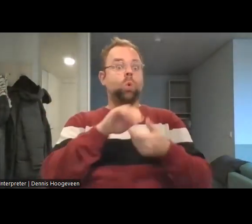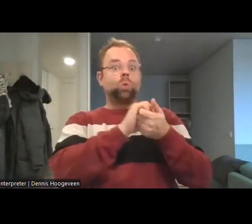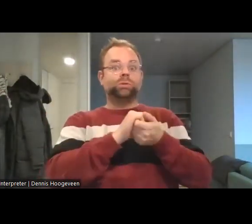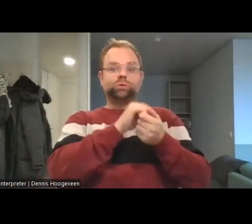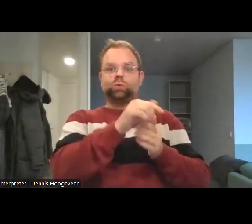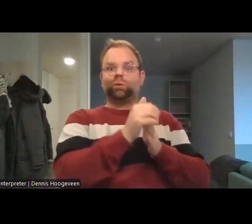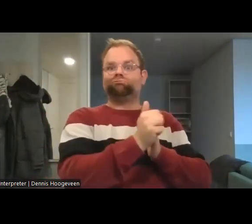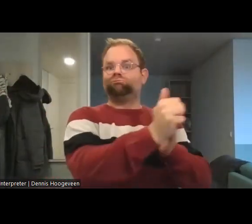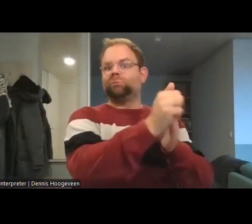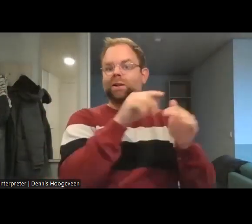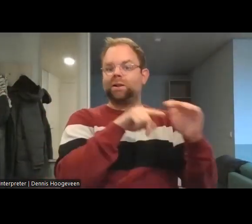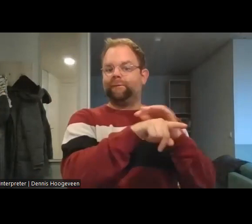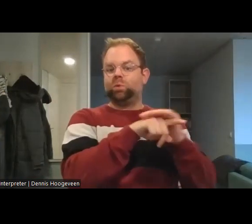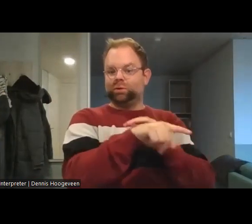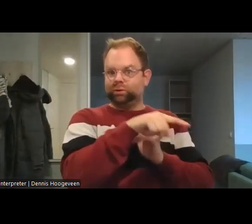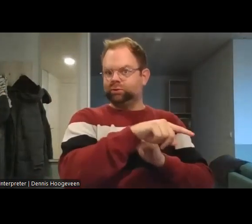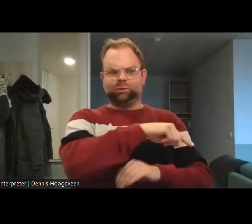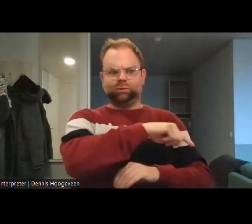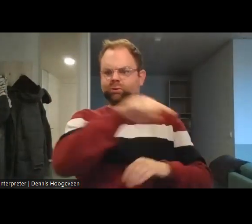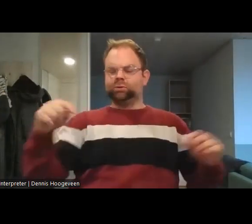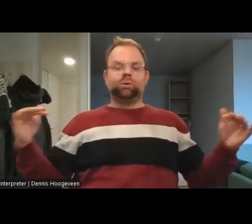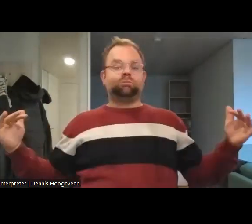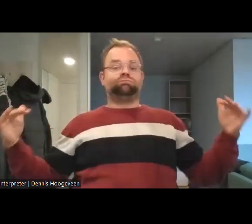rejoindre un effort pour promouvoir